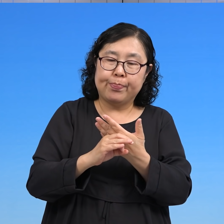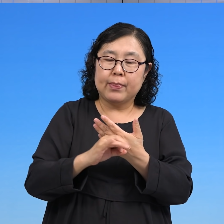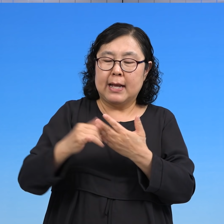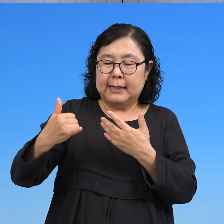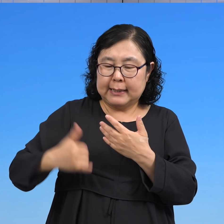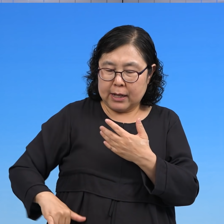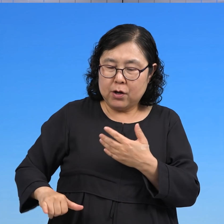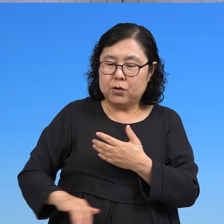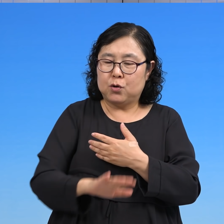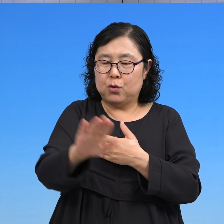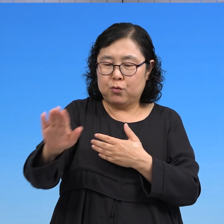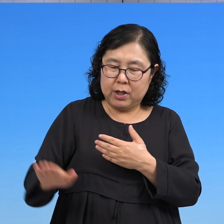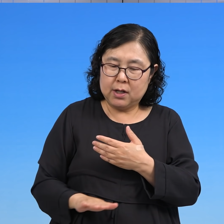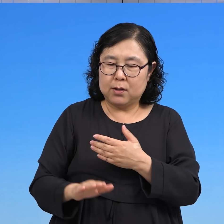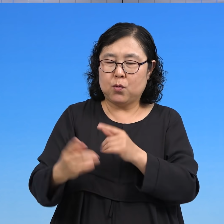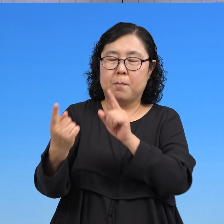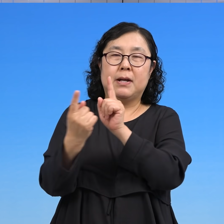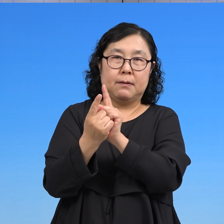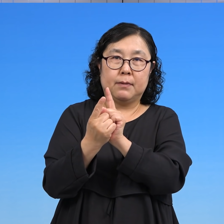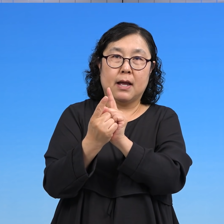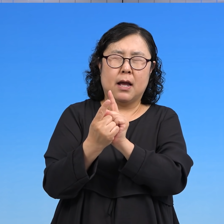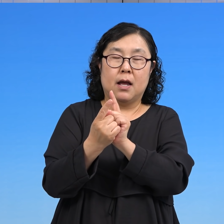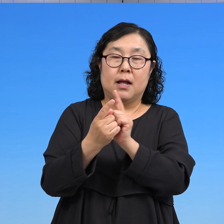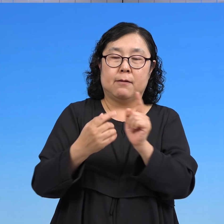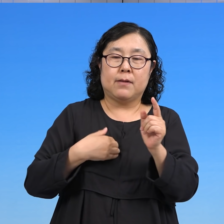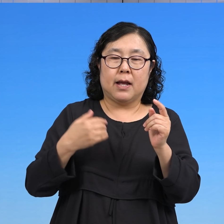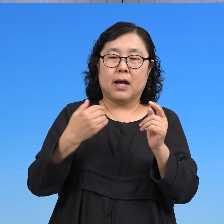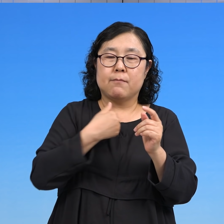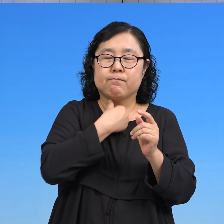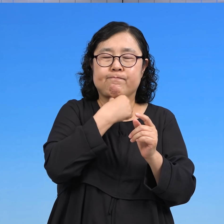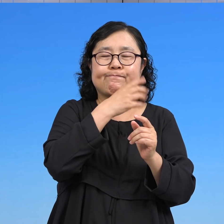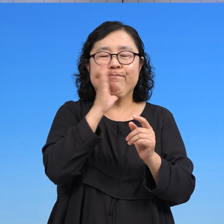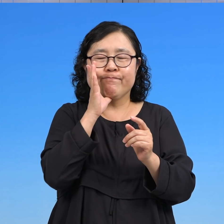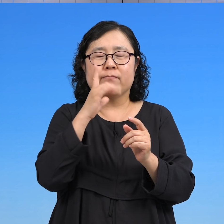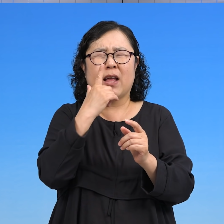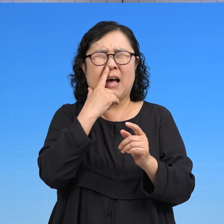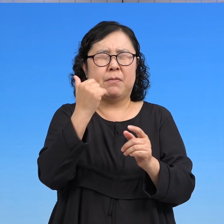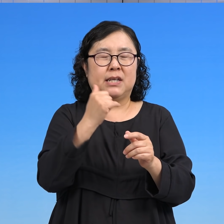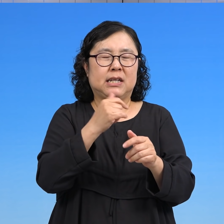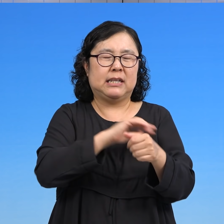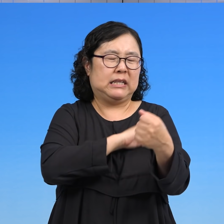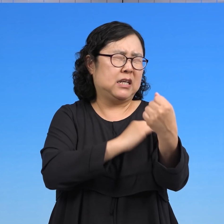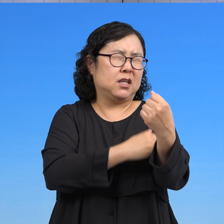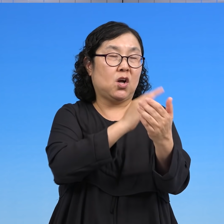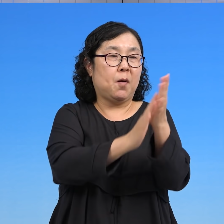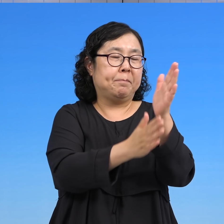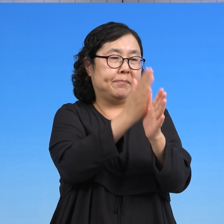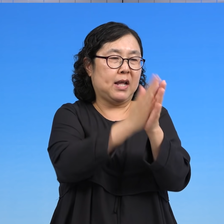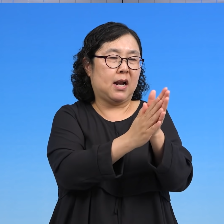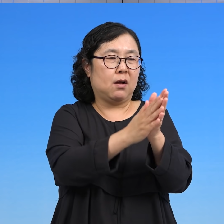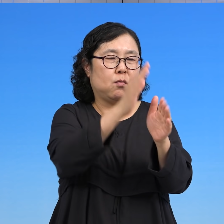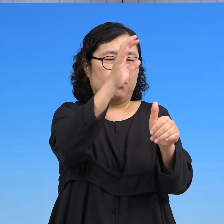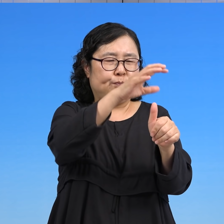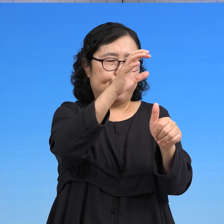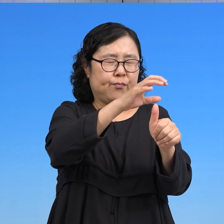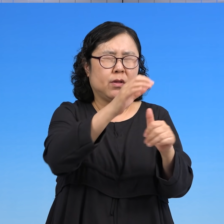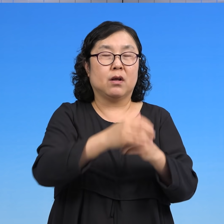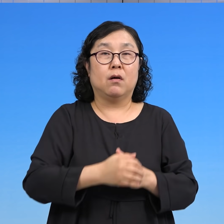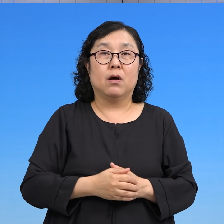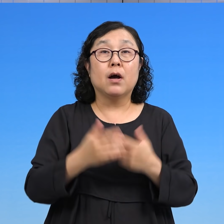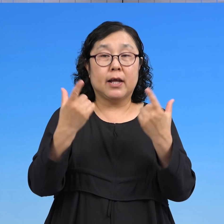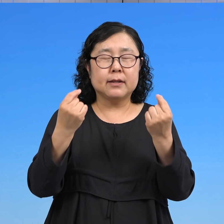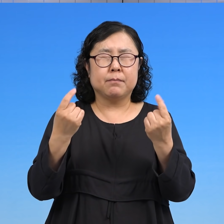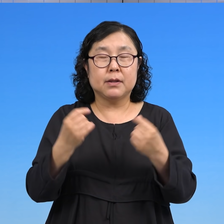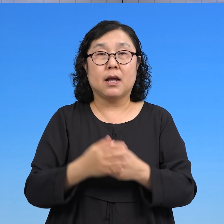대할 것이에요. 우리가 나이가 들어갈수록 아버지는 무능하다고. 여러분, 오늘날 저는 정말 우리 어른들을